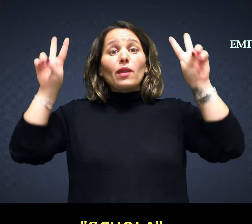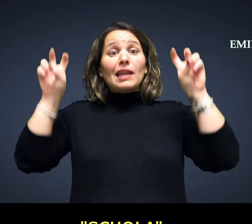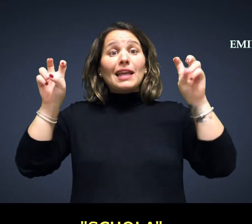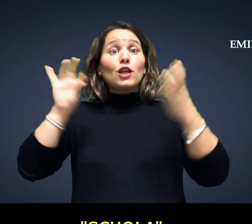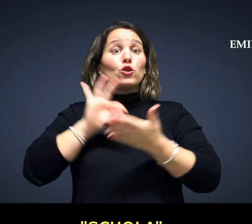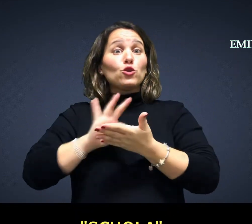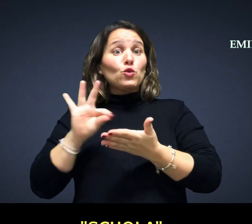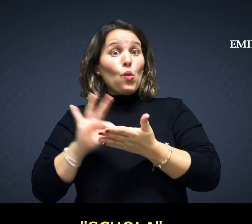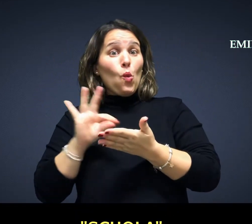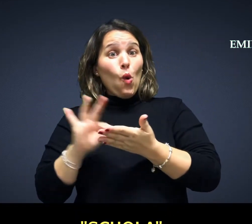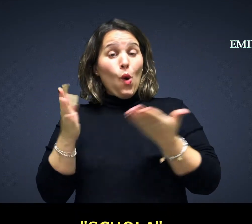Scuola.